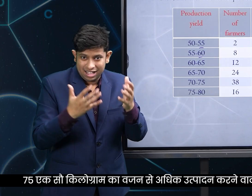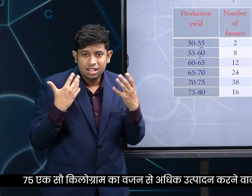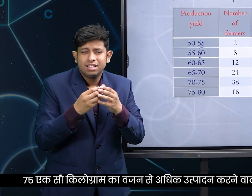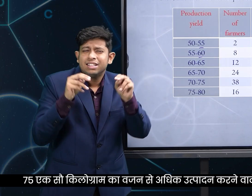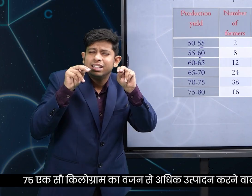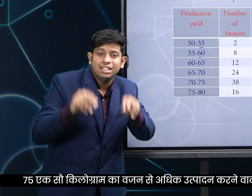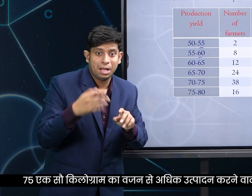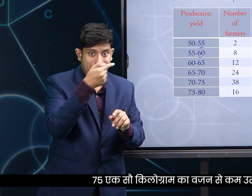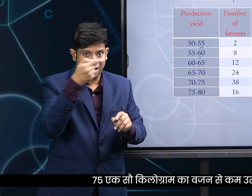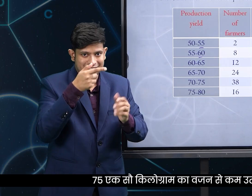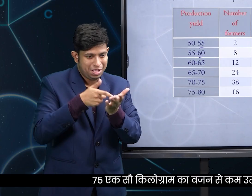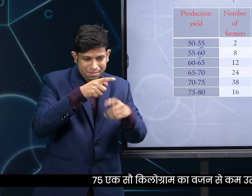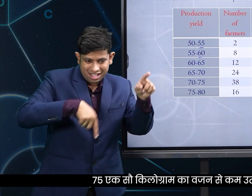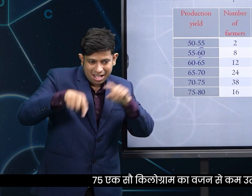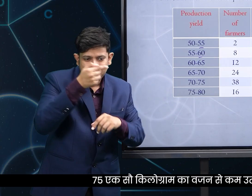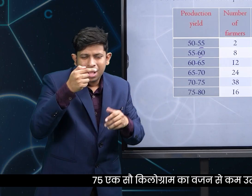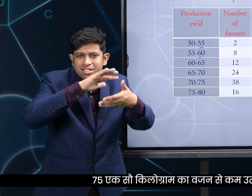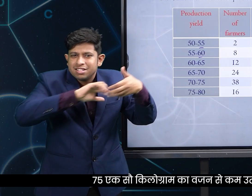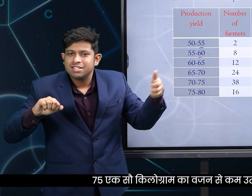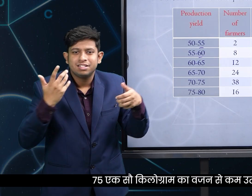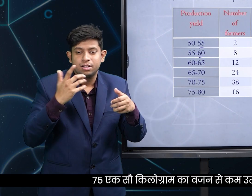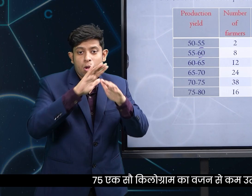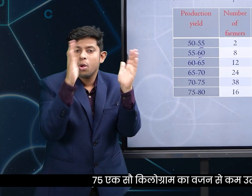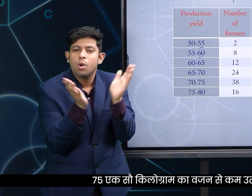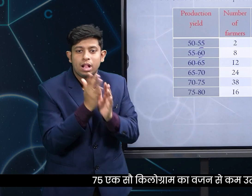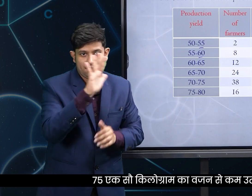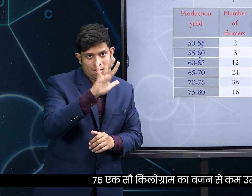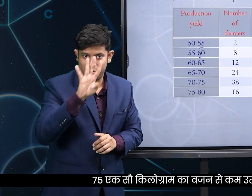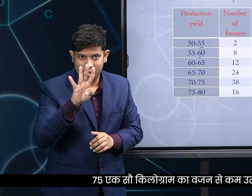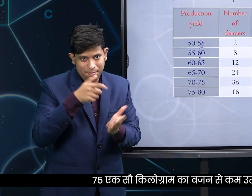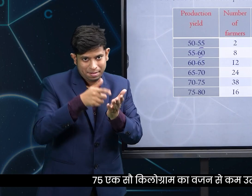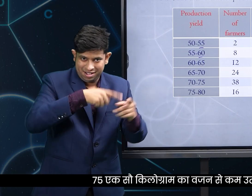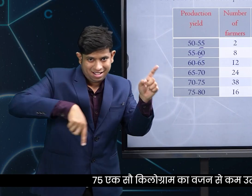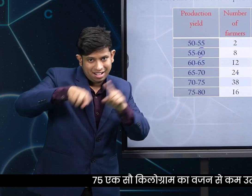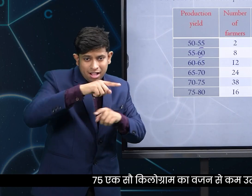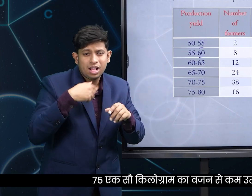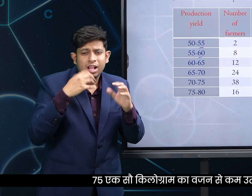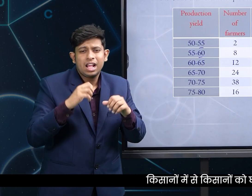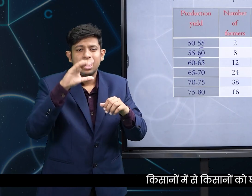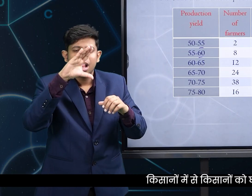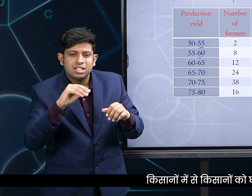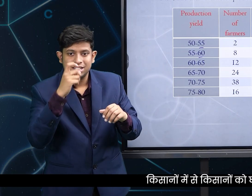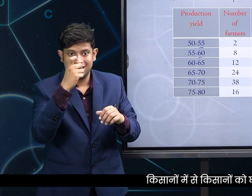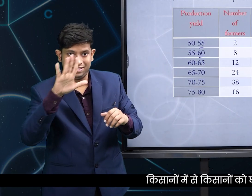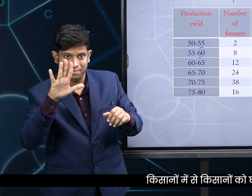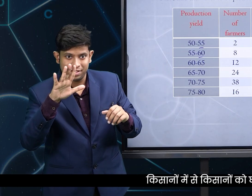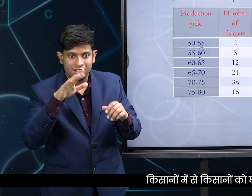के लिए हमें 75 100 किलोग्राम का वजन से कम उत्पादन करने वाले कुल 54 किसानों में से किसानों को